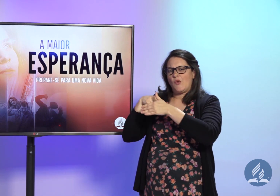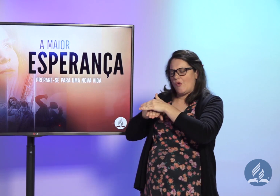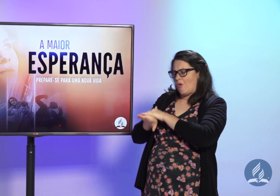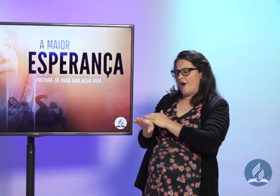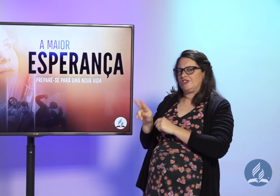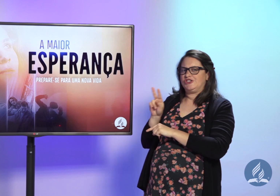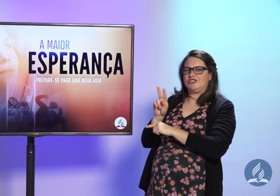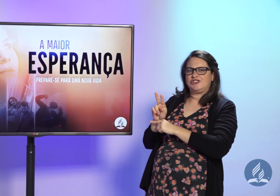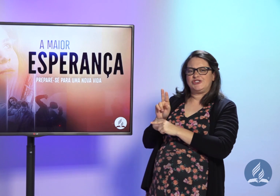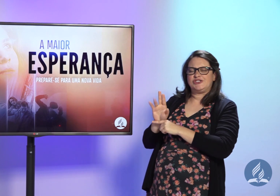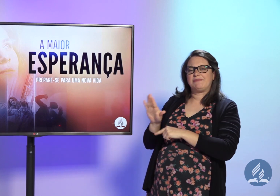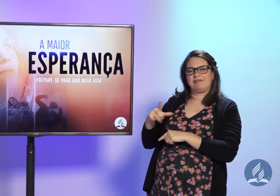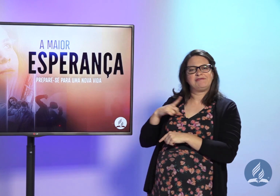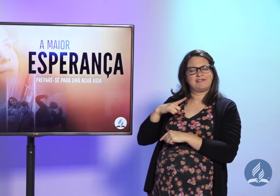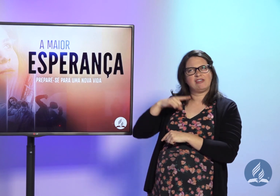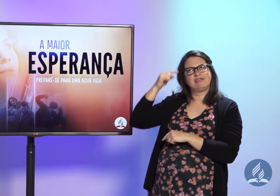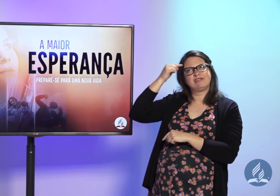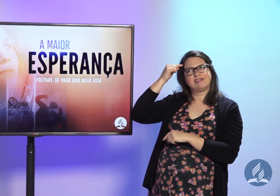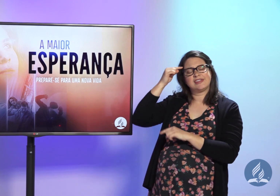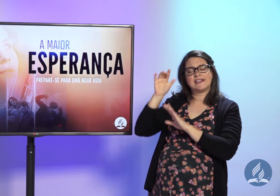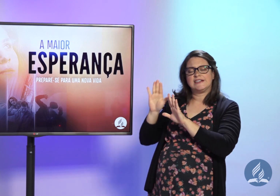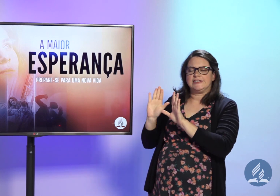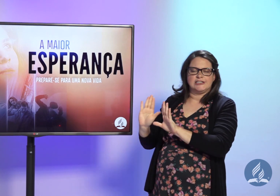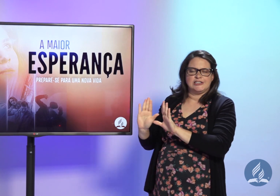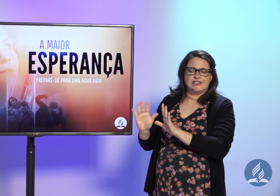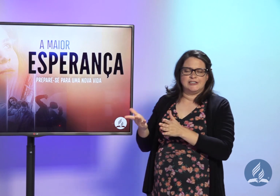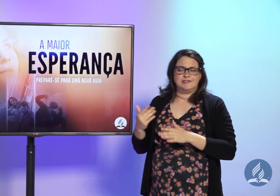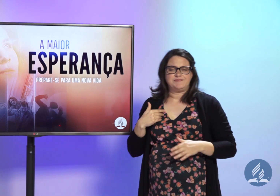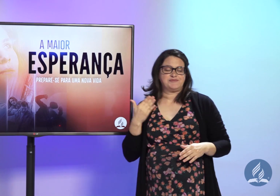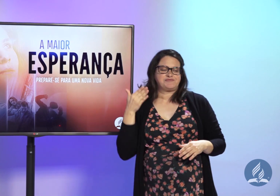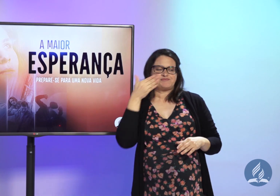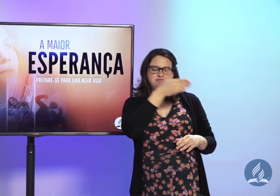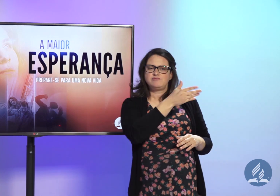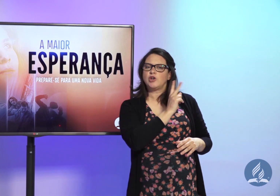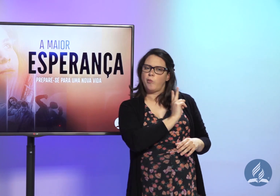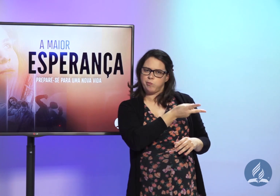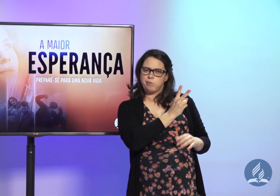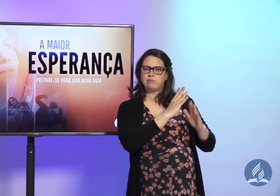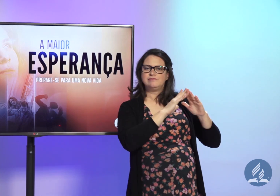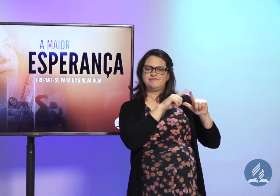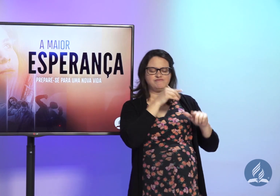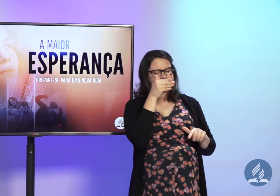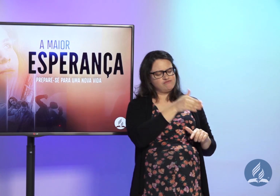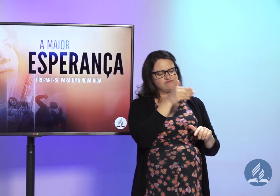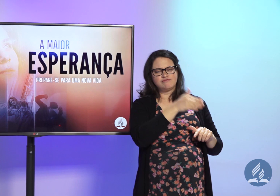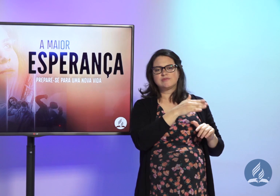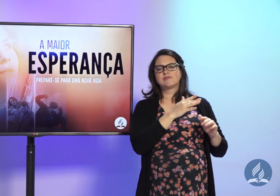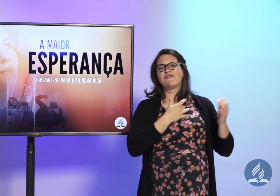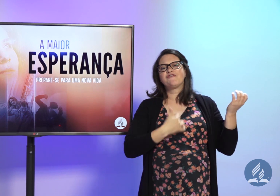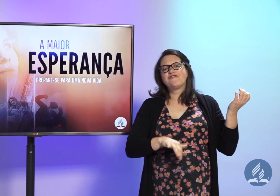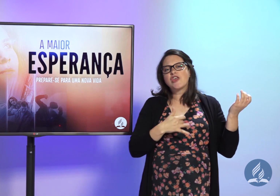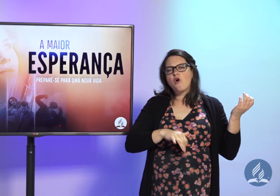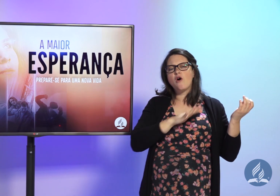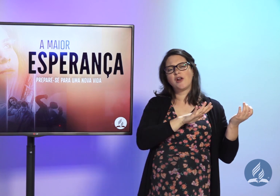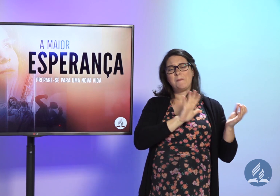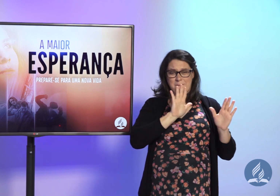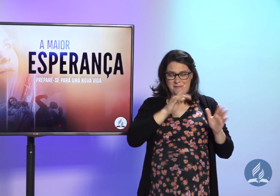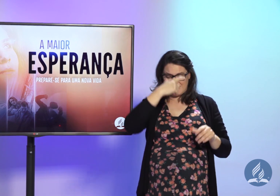Porém, ele não podia discutir isso com ninguém na igreja. Então ele deixou esse assunto de lado e continuou frequentando essa igreja, aprendendo a